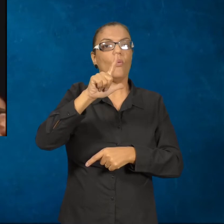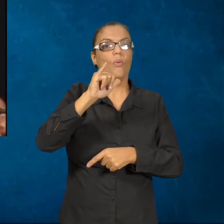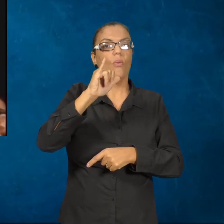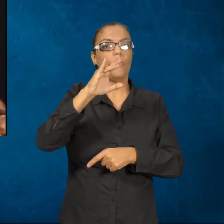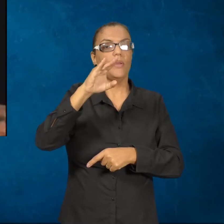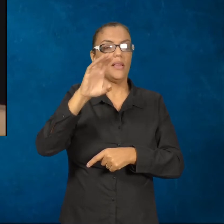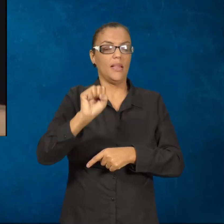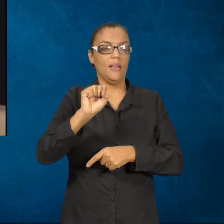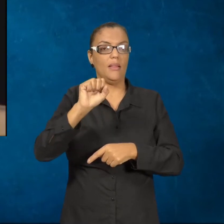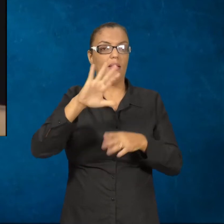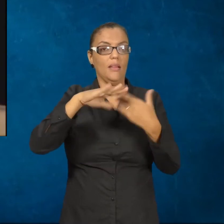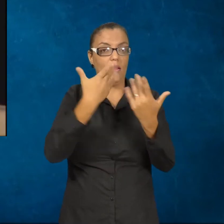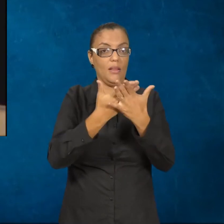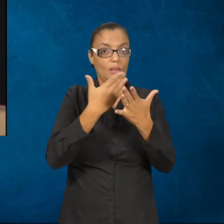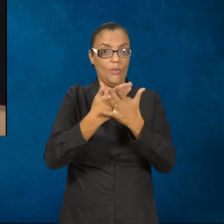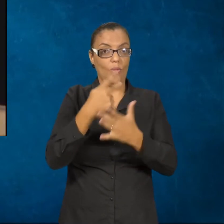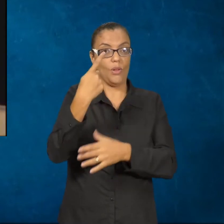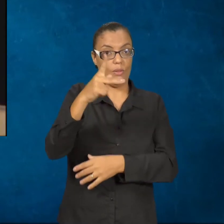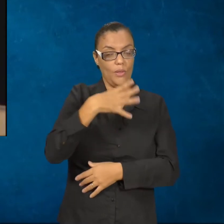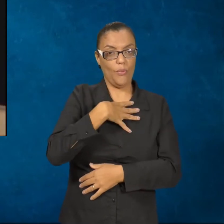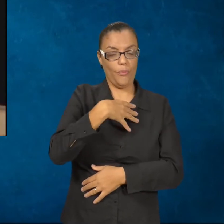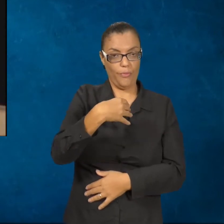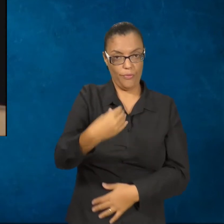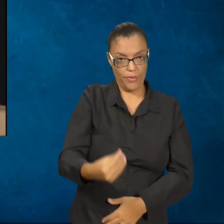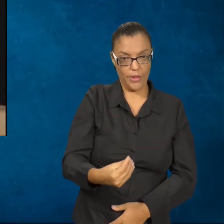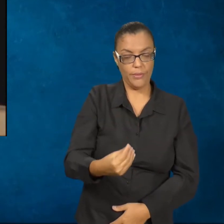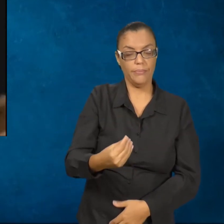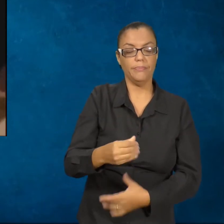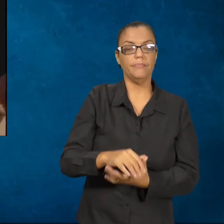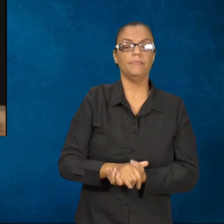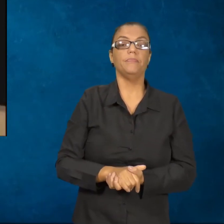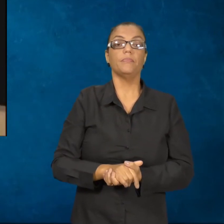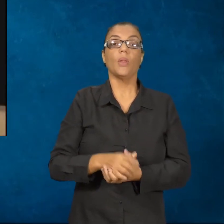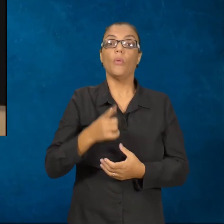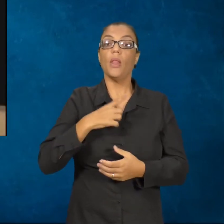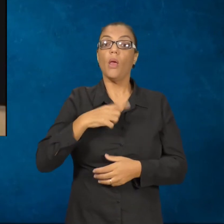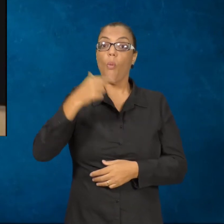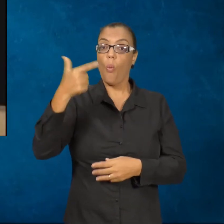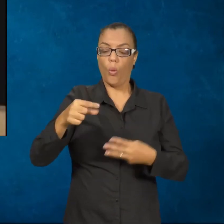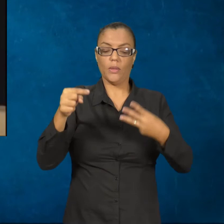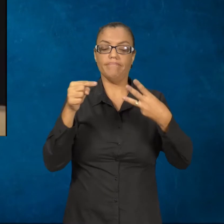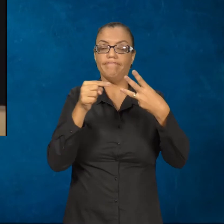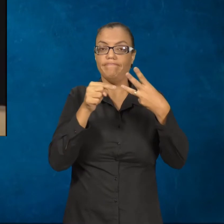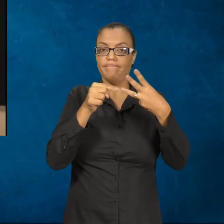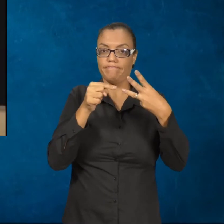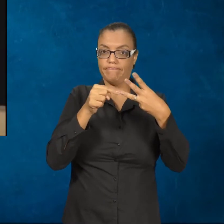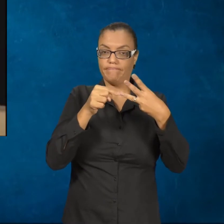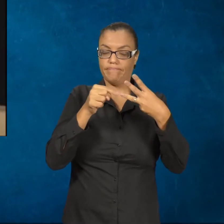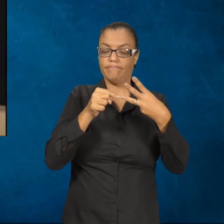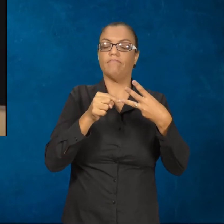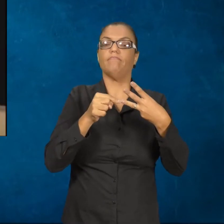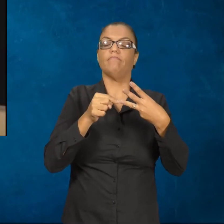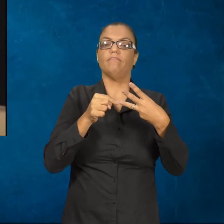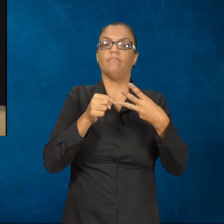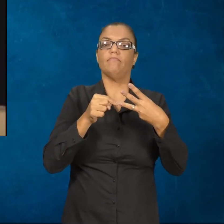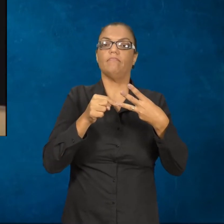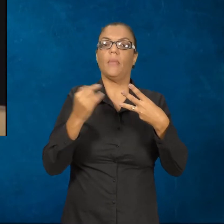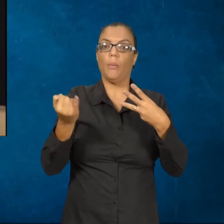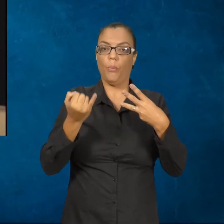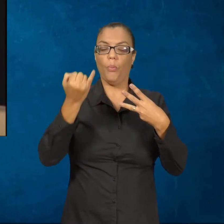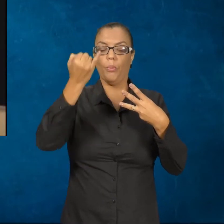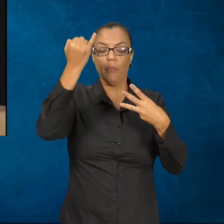que horas, para não segurá-los muito? 1h10. Tem mais uma tarefa para passar. Última